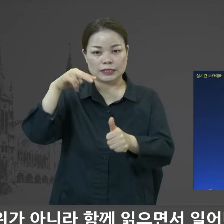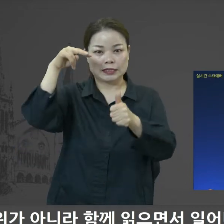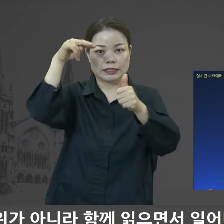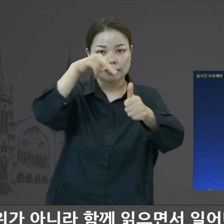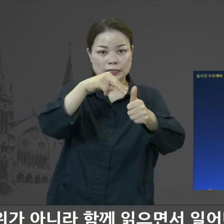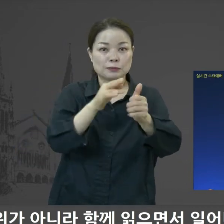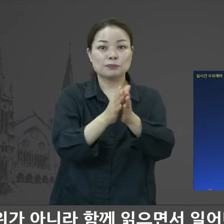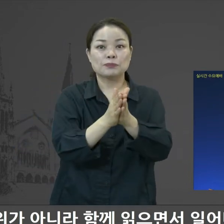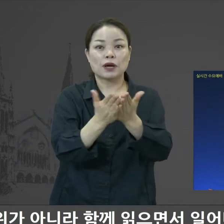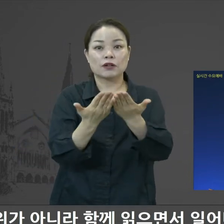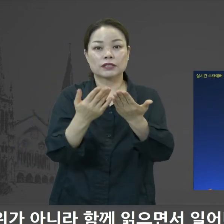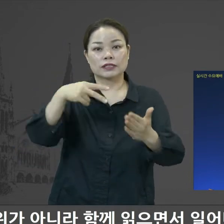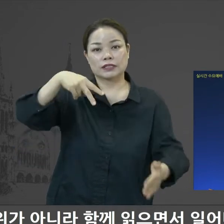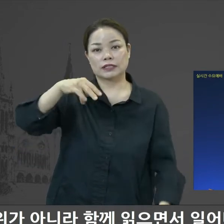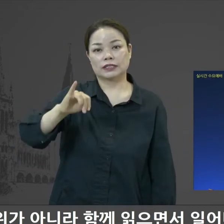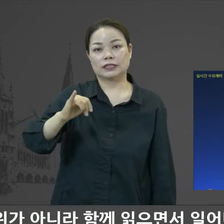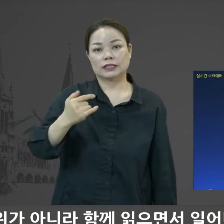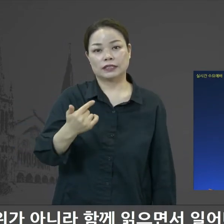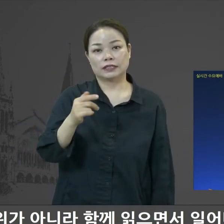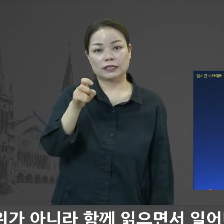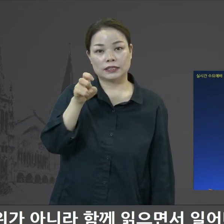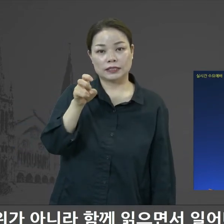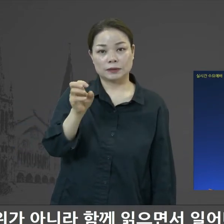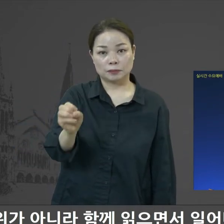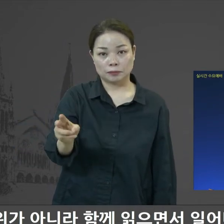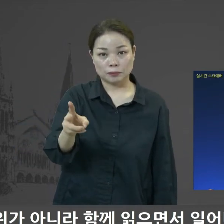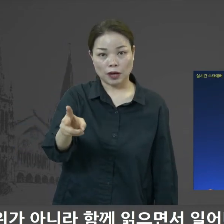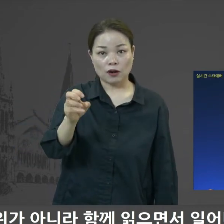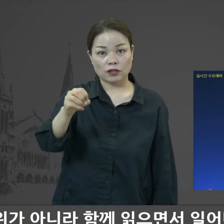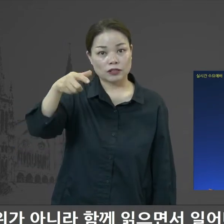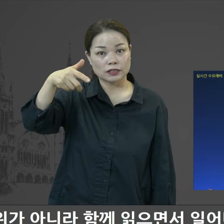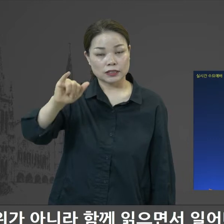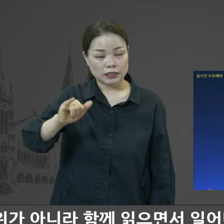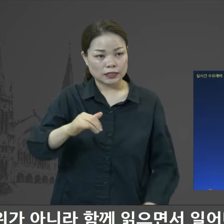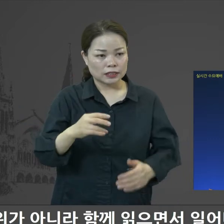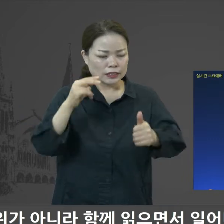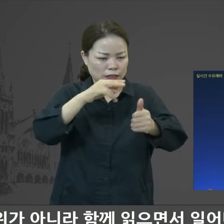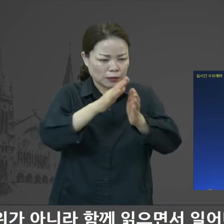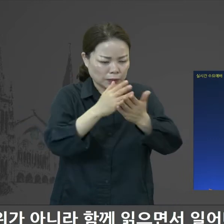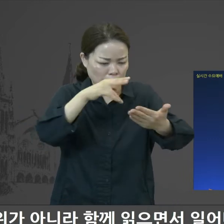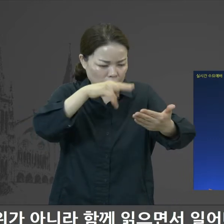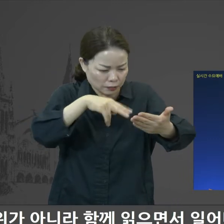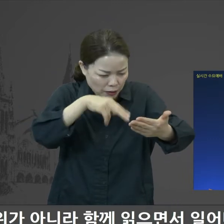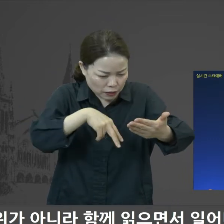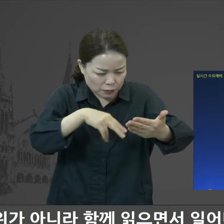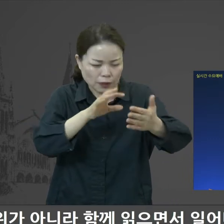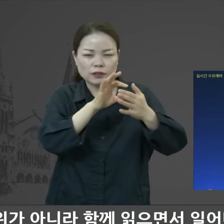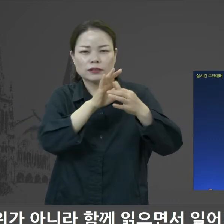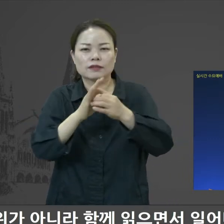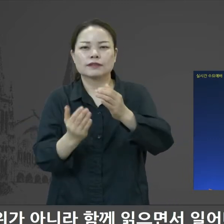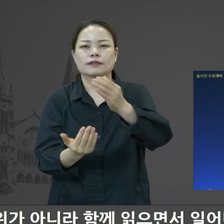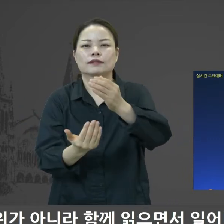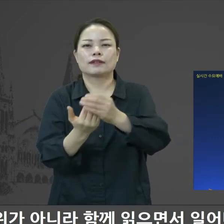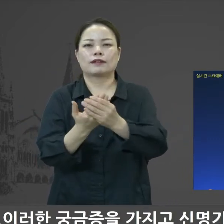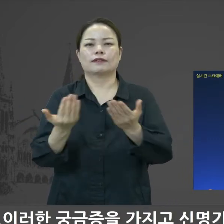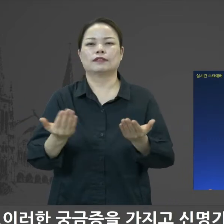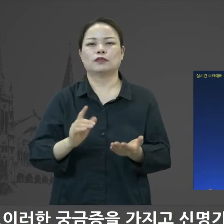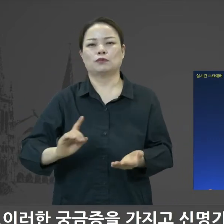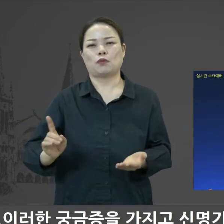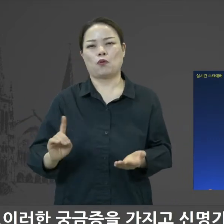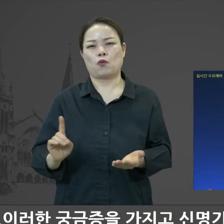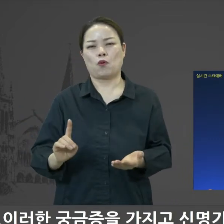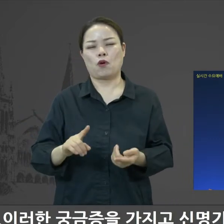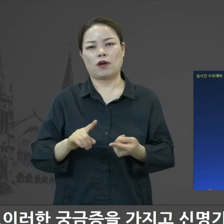말씀을 살펴보면서 말씀 읽을 때 필요한 것은 무엇일까? 그리고 말씀을 읽으면서 일어나야 하는 일은